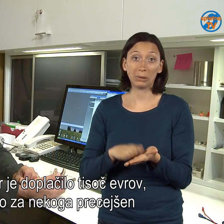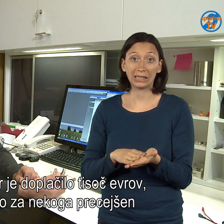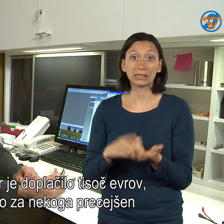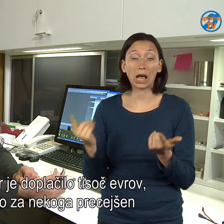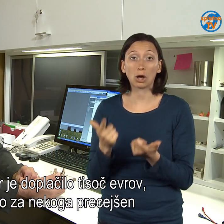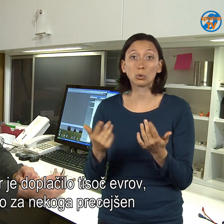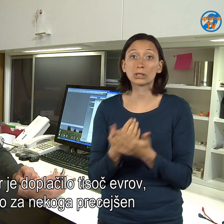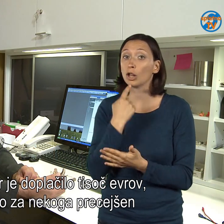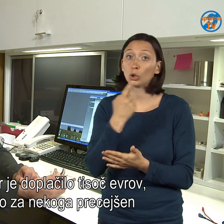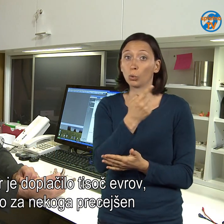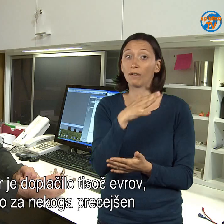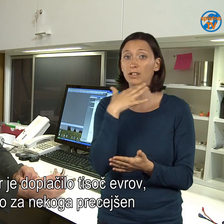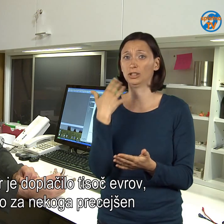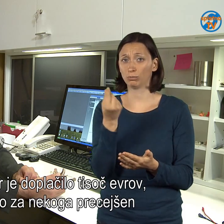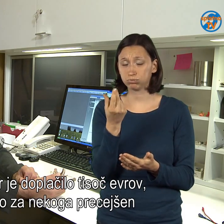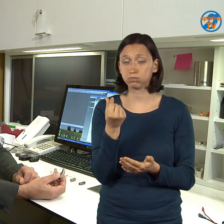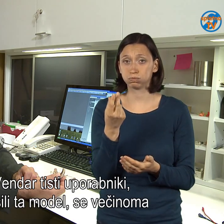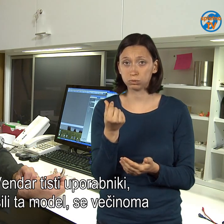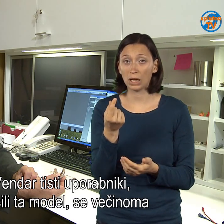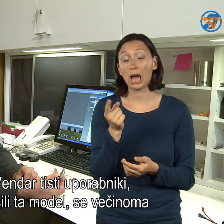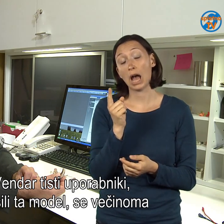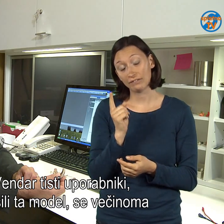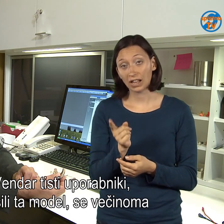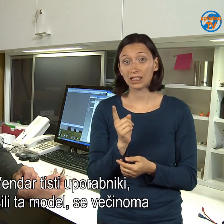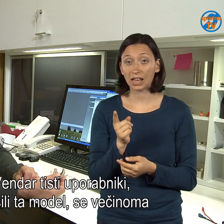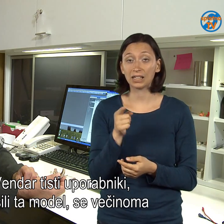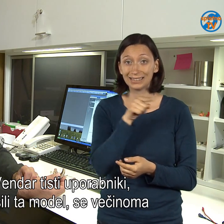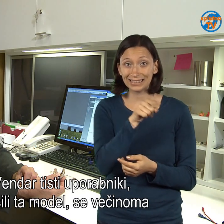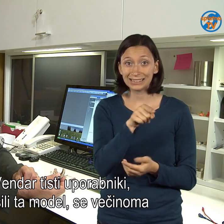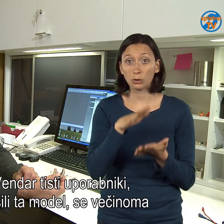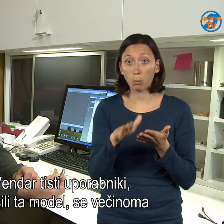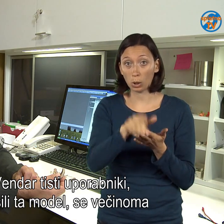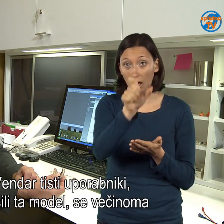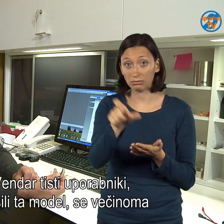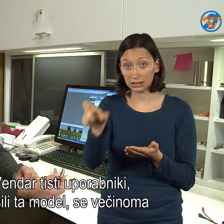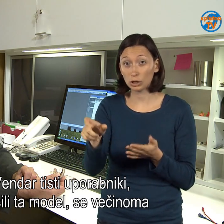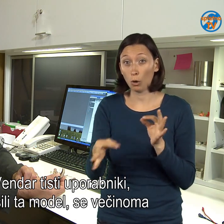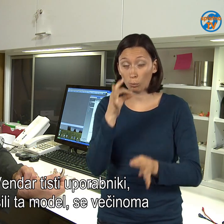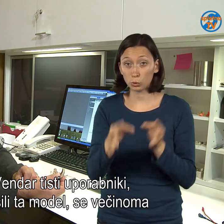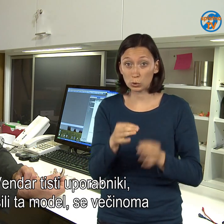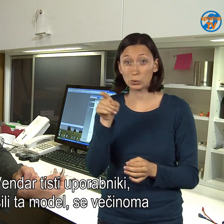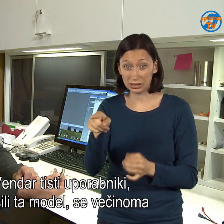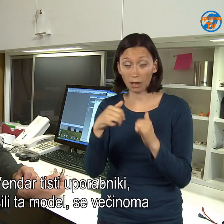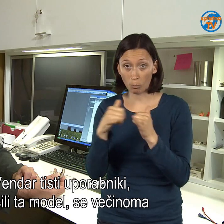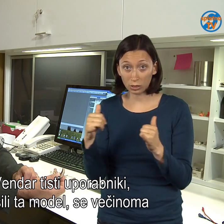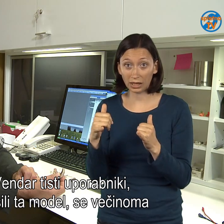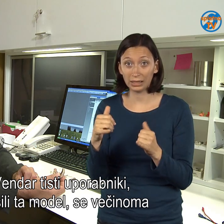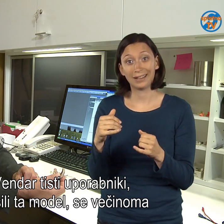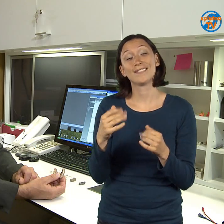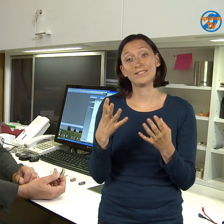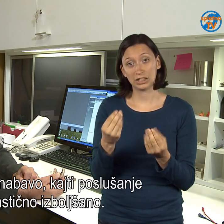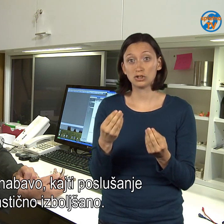pomeni, da je lahko za nekoga precejšen zalogaj, vendar tisti uporabniki, ki so poizkusili ta